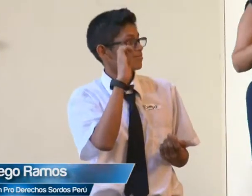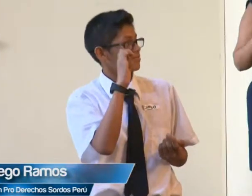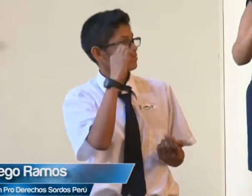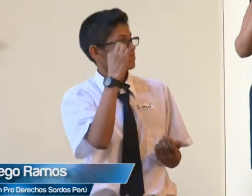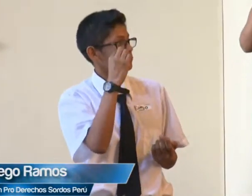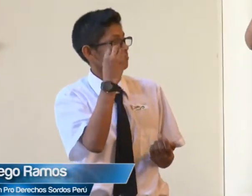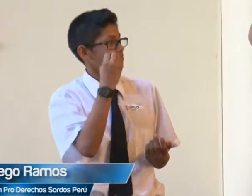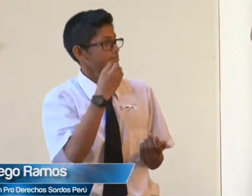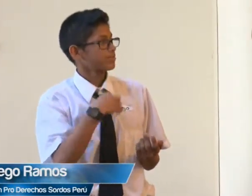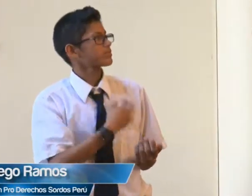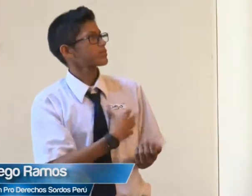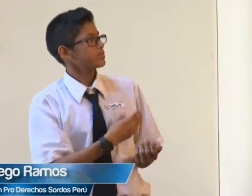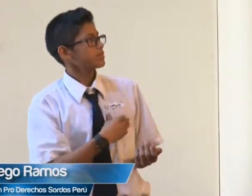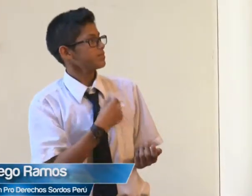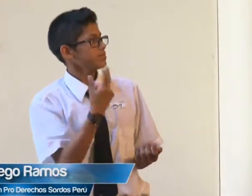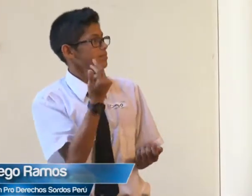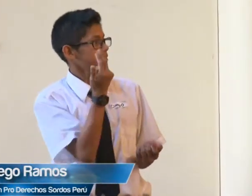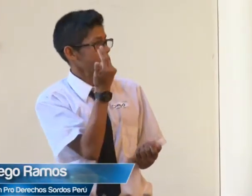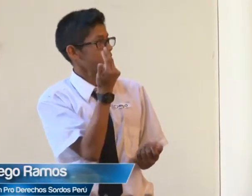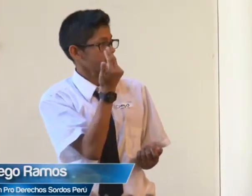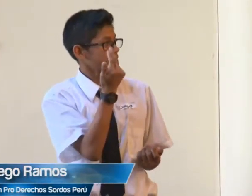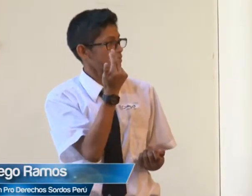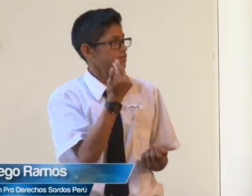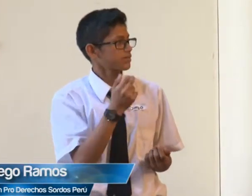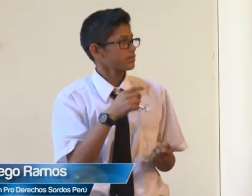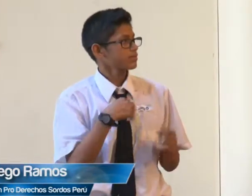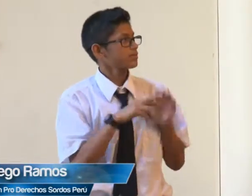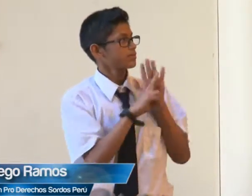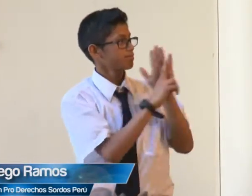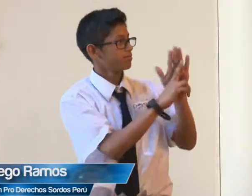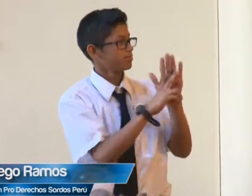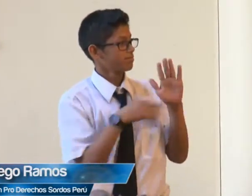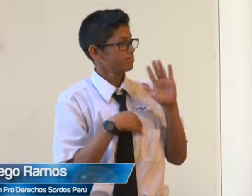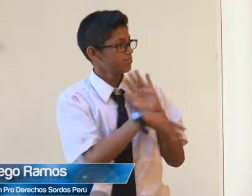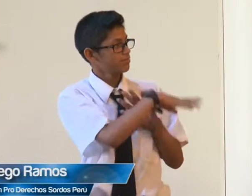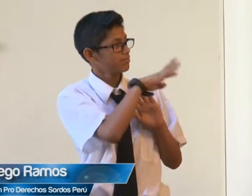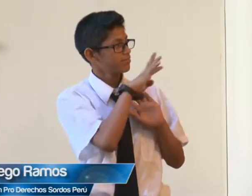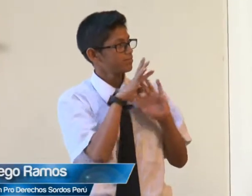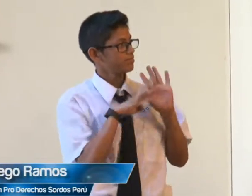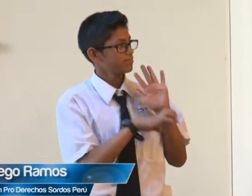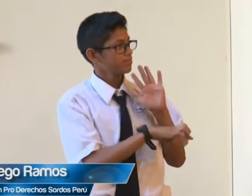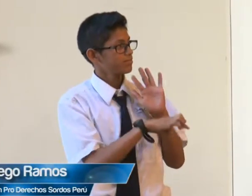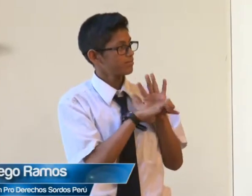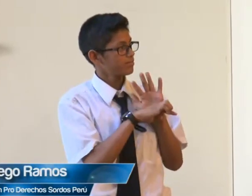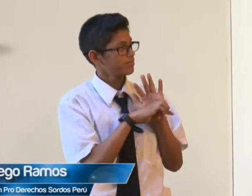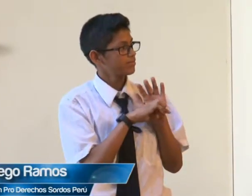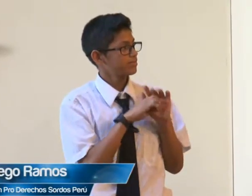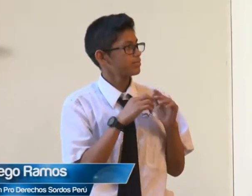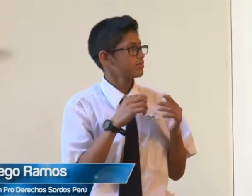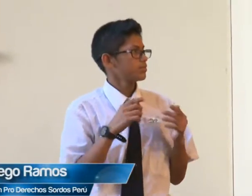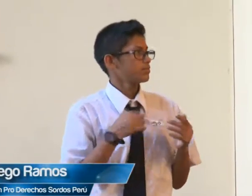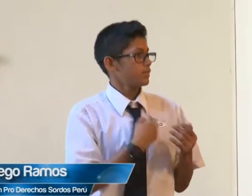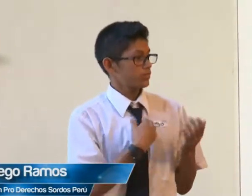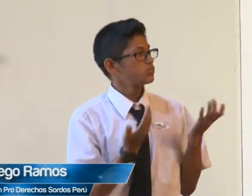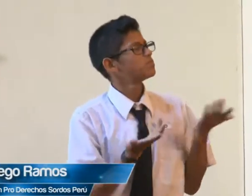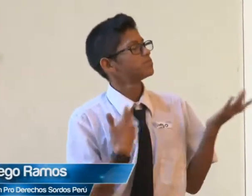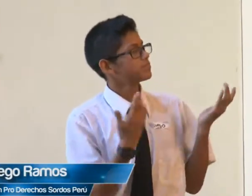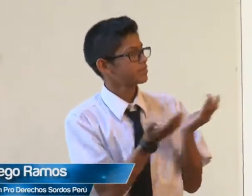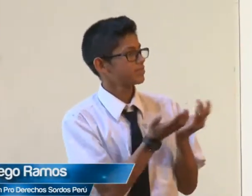quien soy yo yo soy diego y tengo 13 años y represento a la fundación pro derechos sordos perú